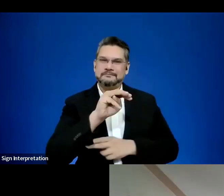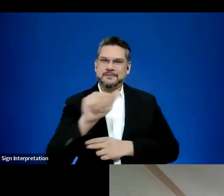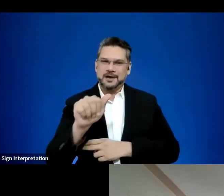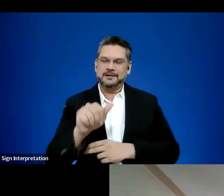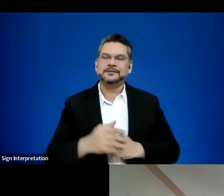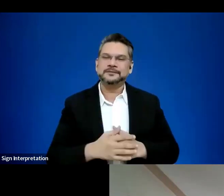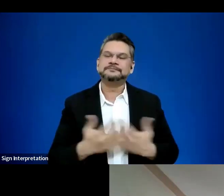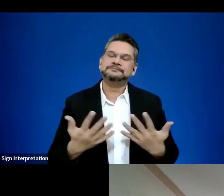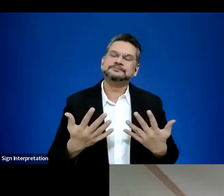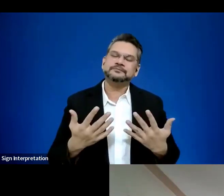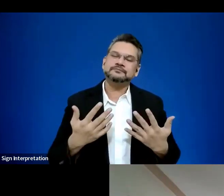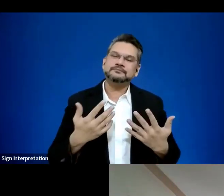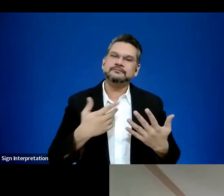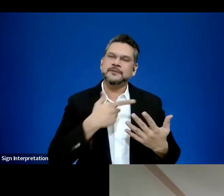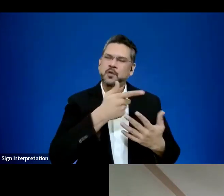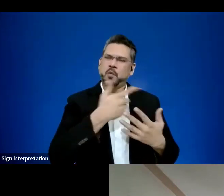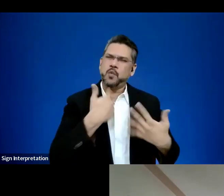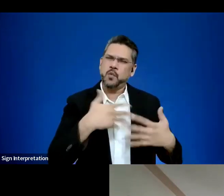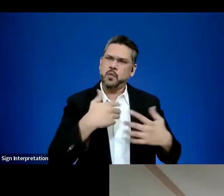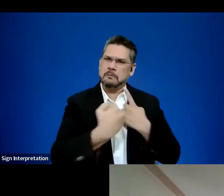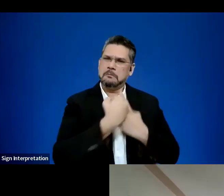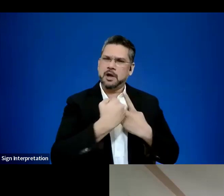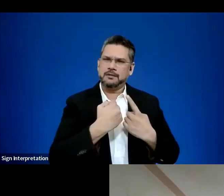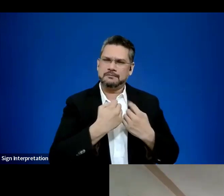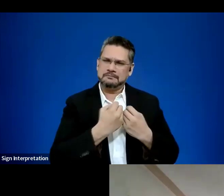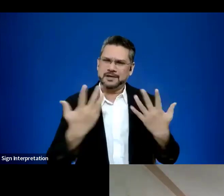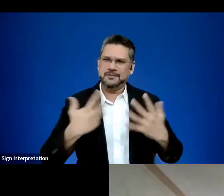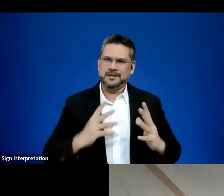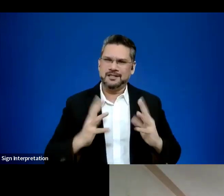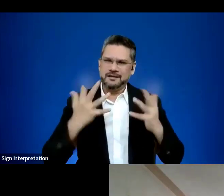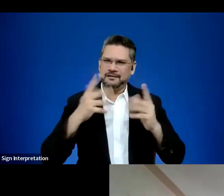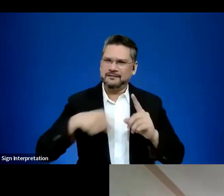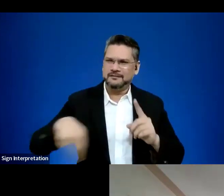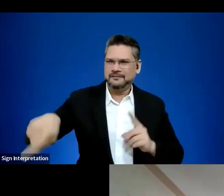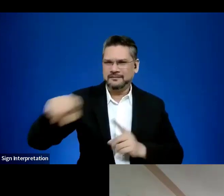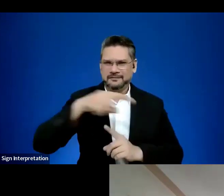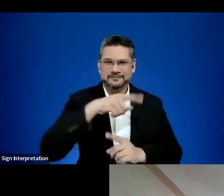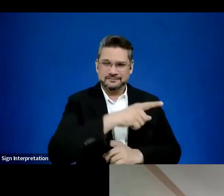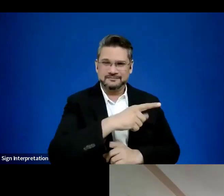而且呢，我们叫非常亲切的叫他阿玛。